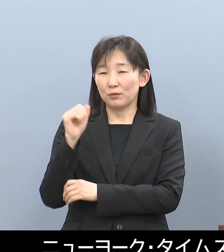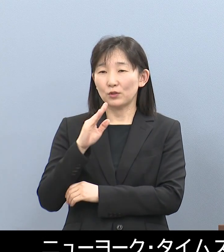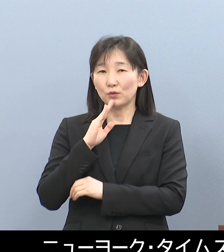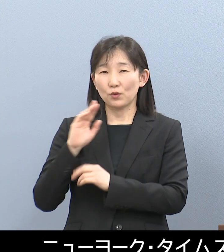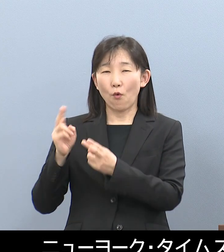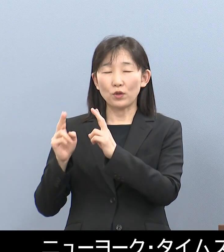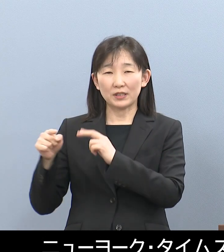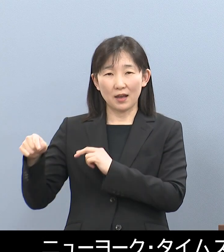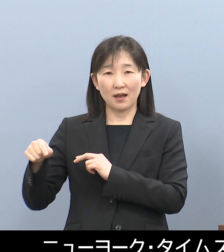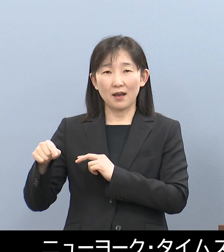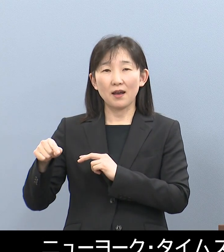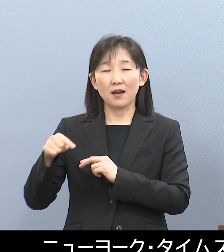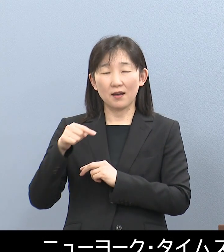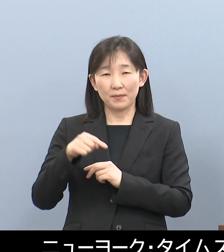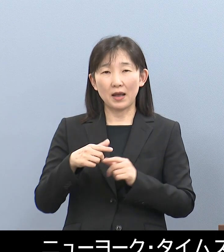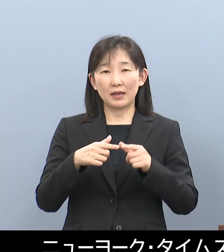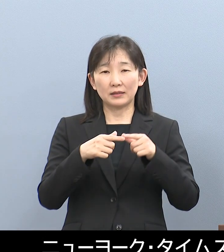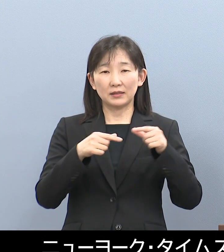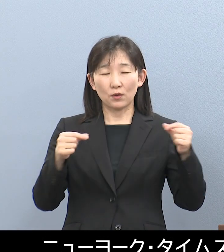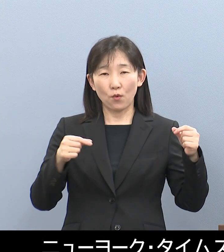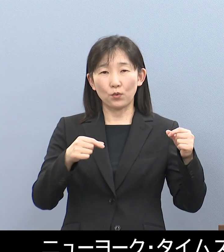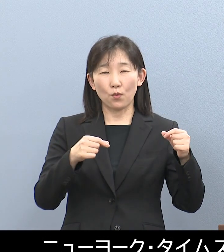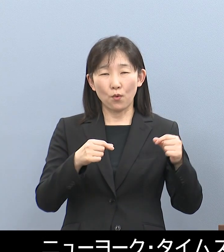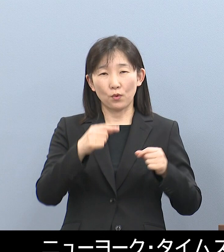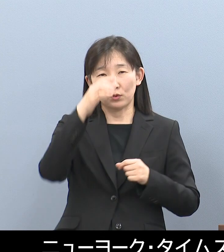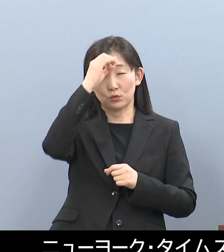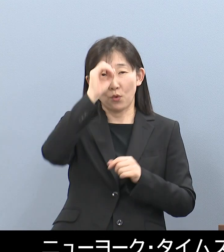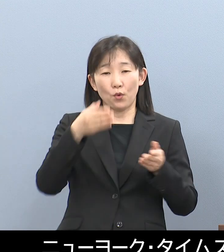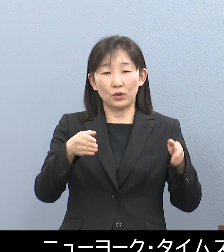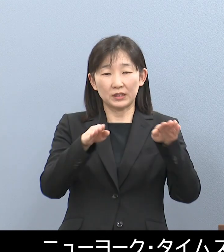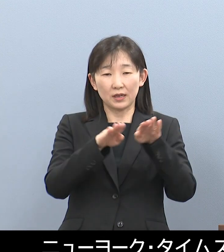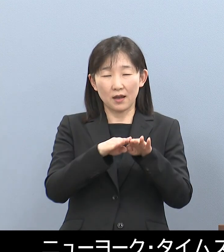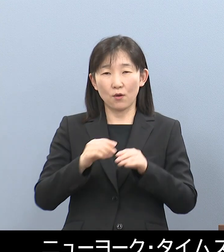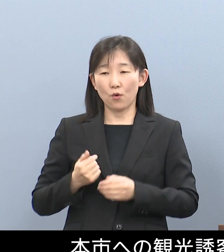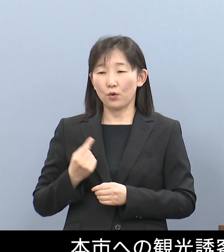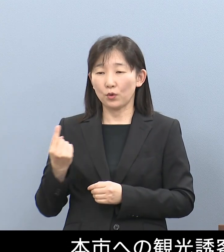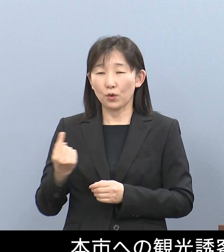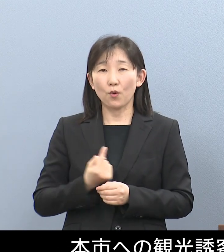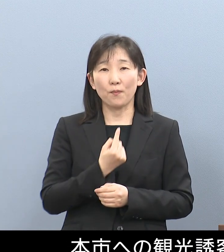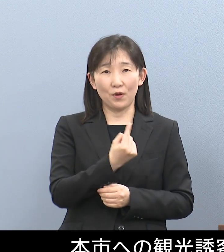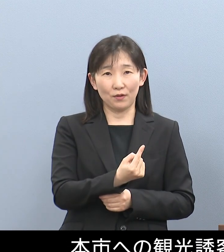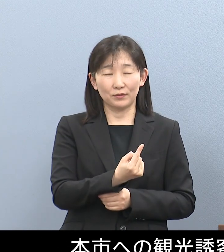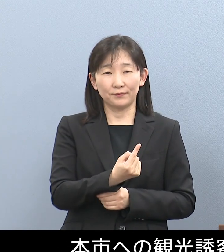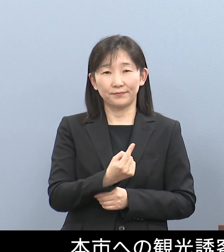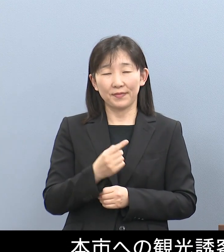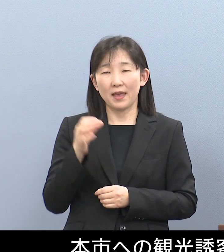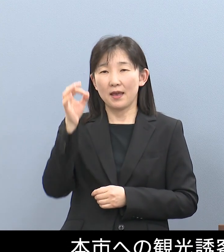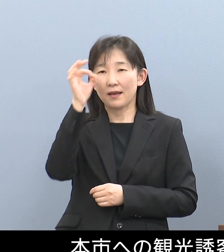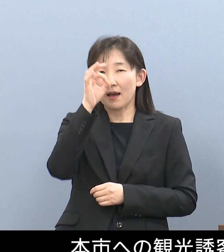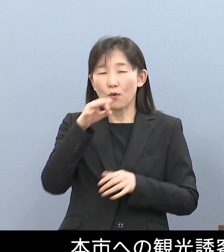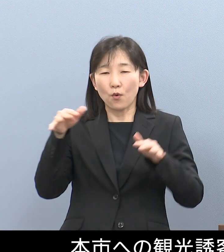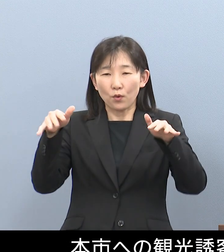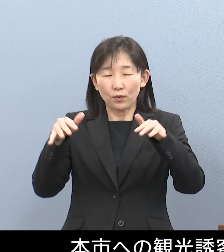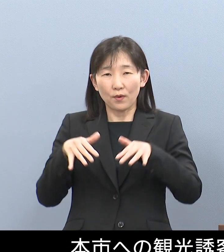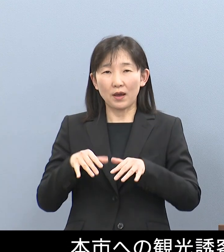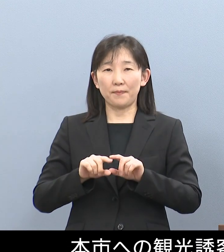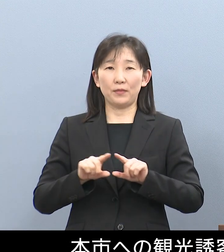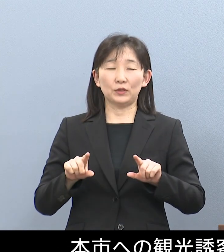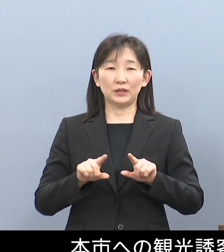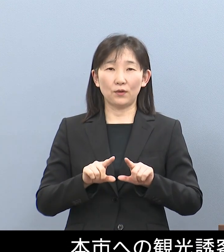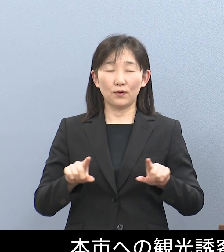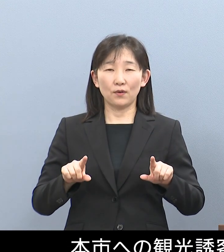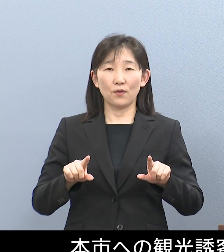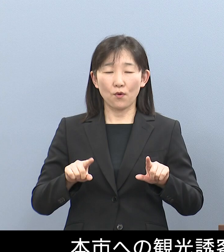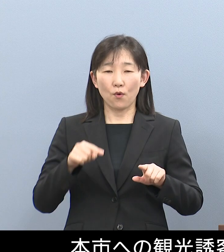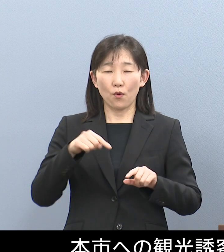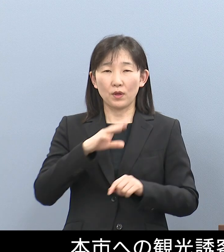在ニューヨーク日本国総領事館などを表敬訪問いたし本市への観光誘客はもとより本